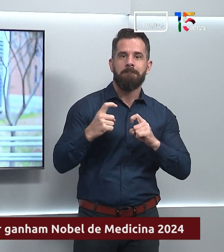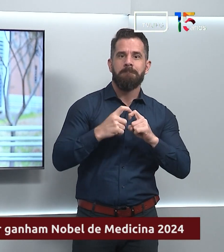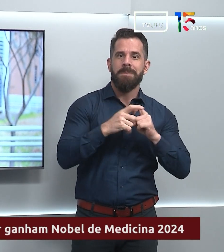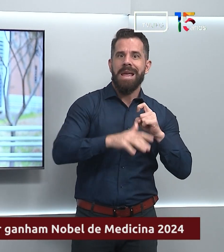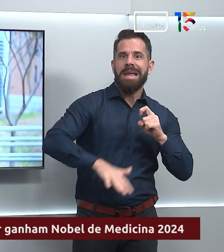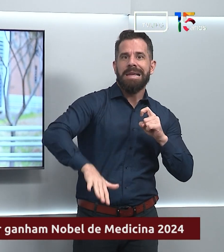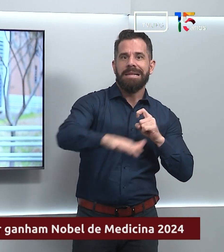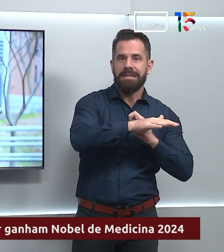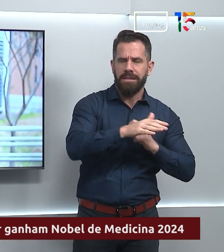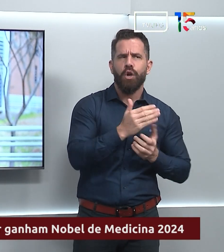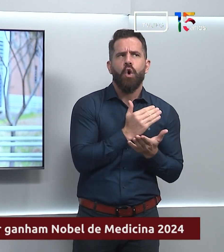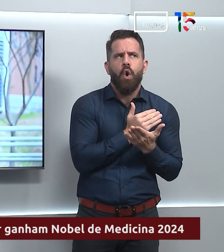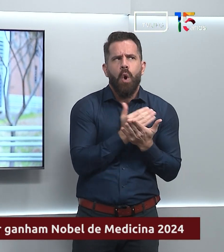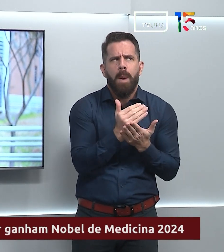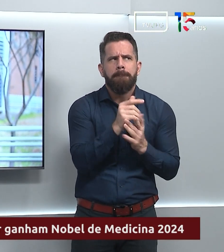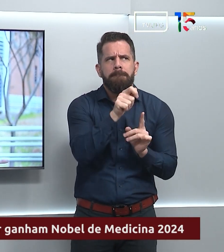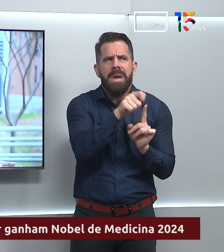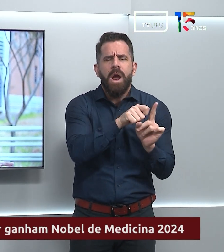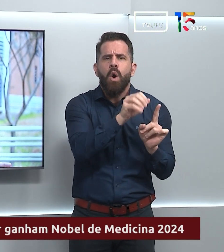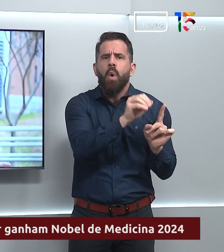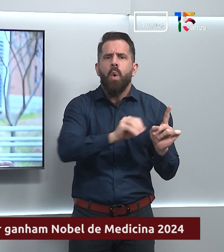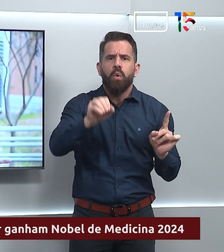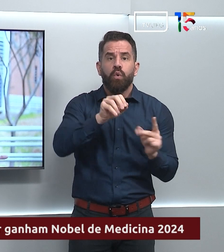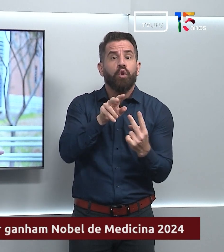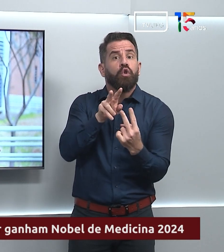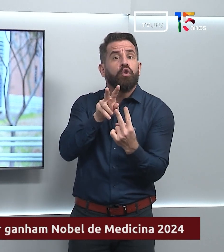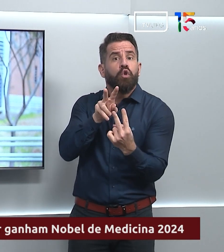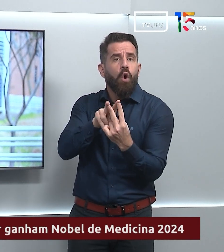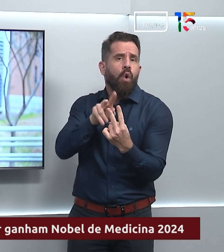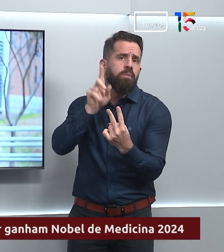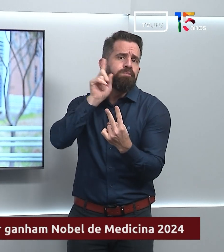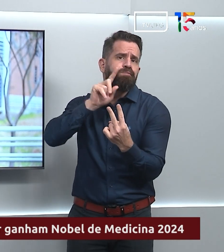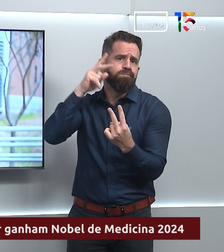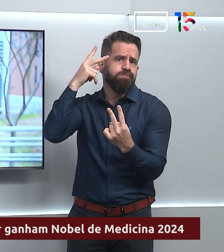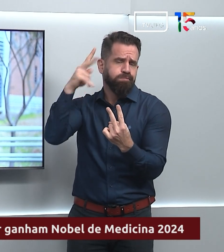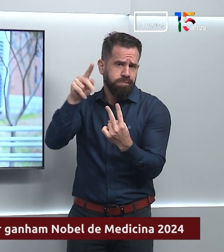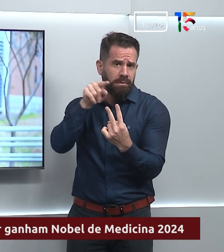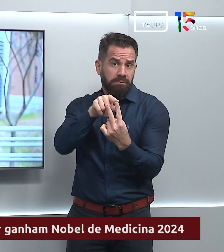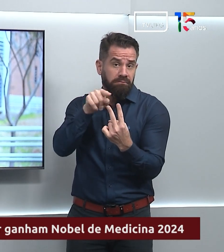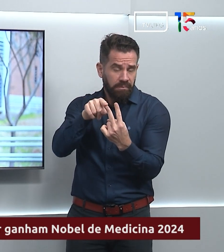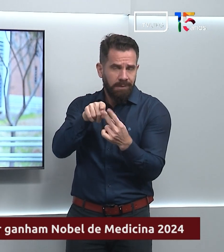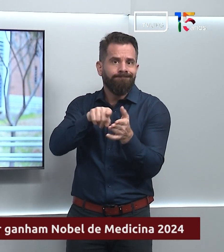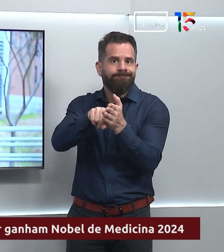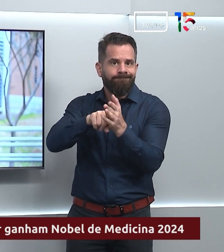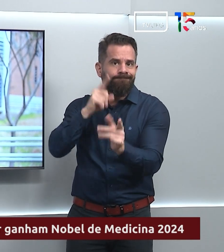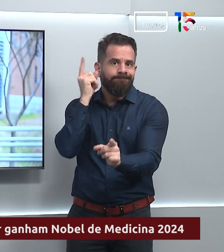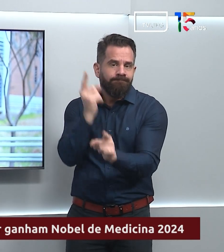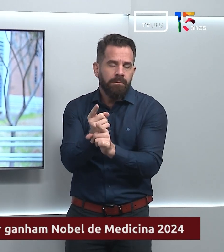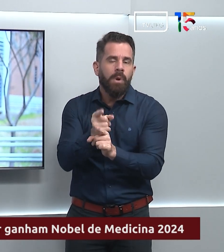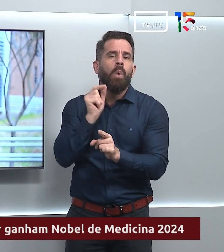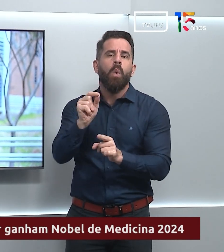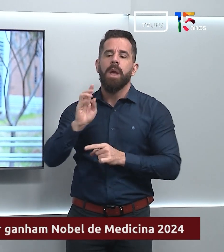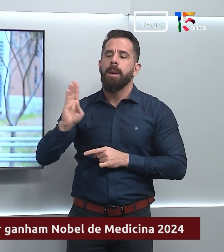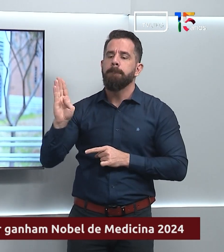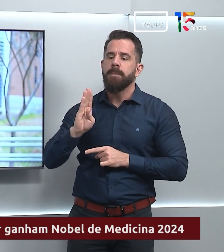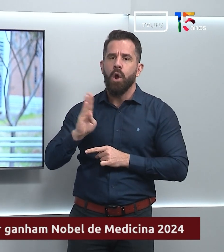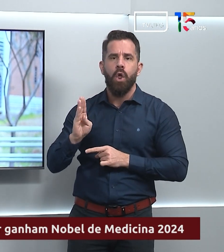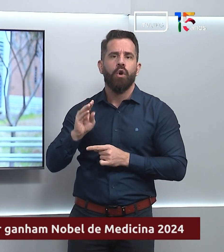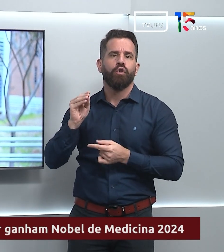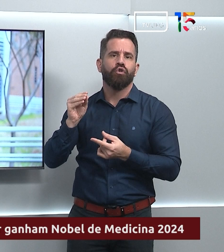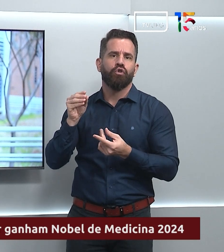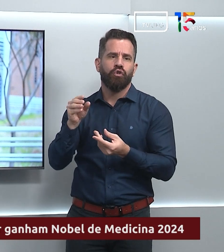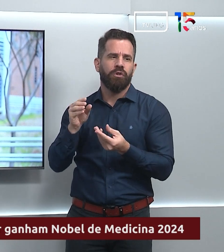outubro. 2 pesquisadores dos Estados Unidos que fizeram uma importante descoberta na área de biologia molecular foram